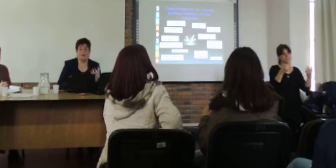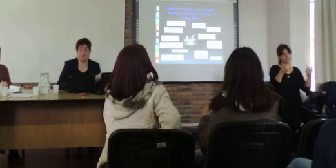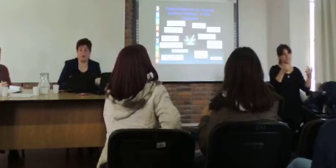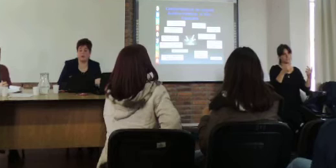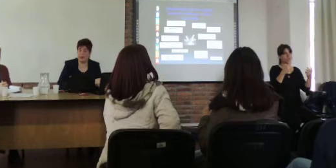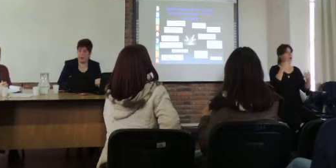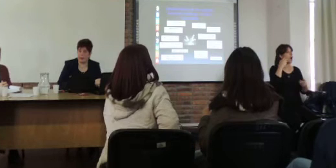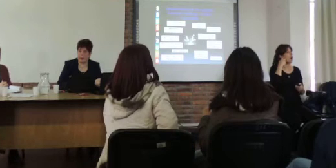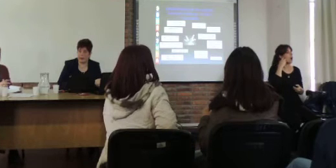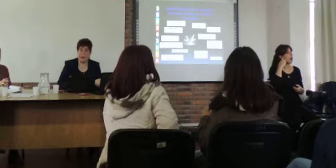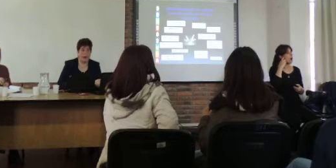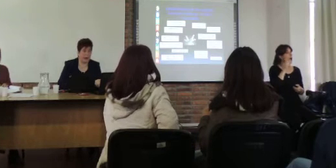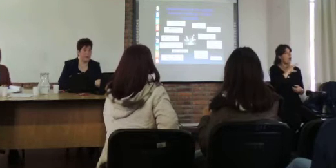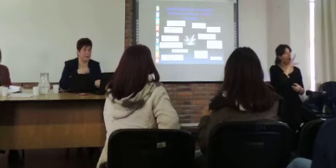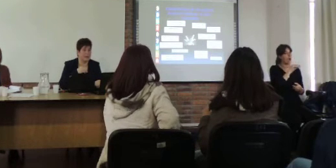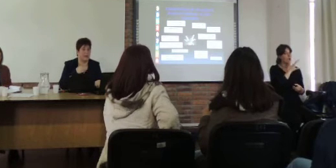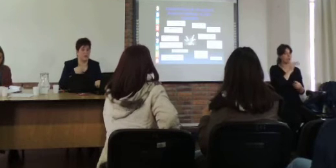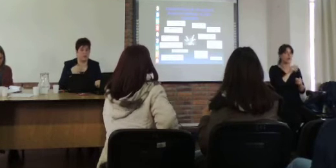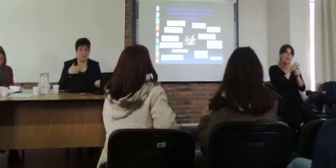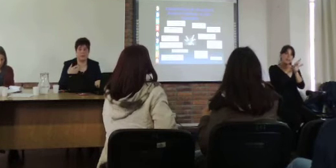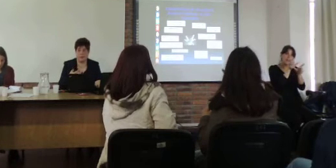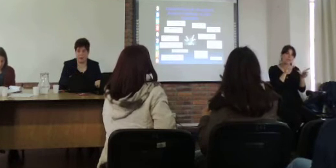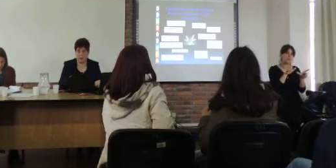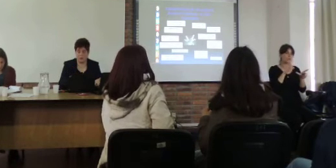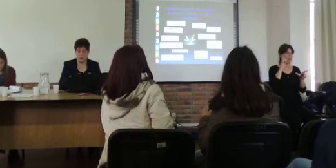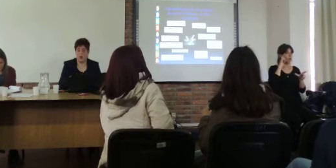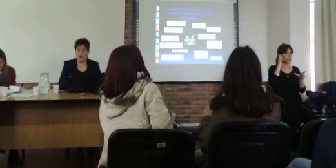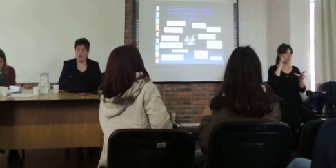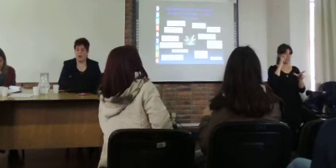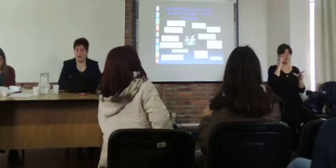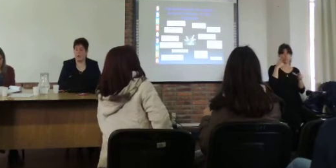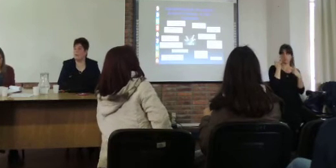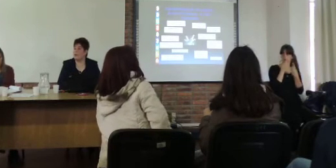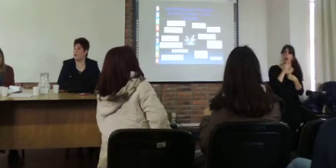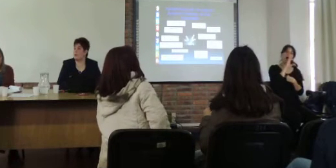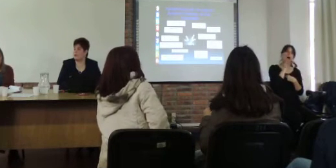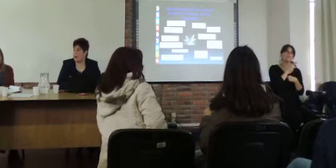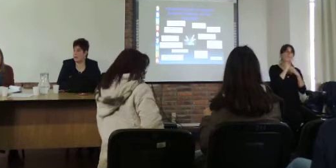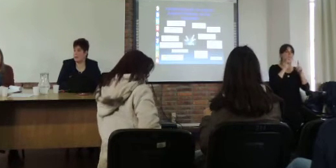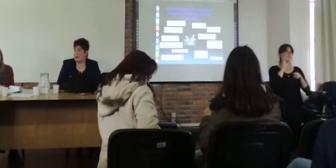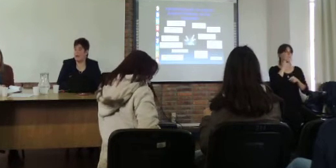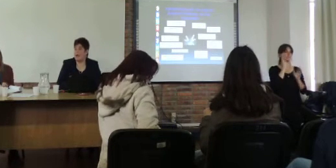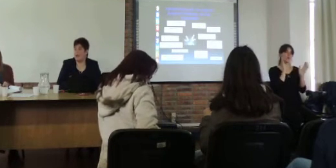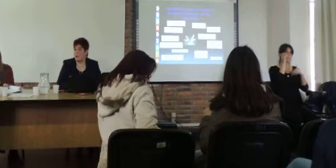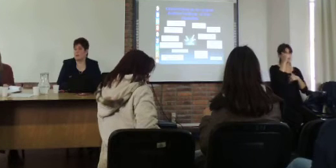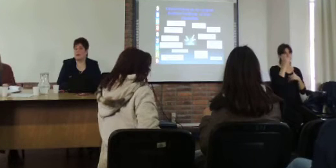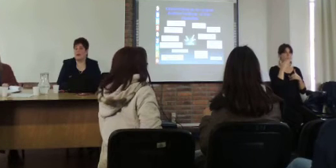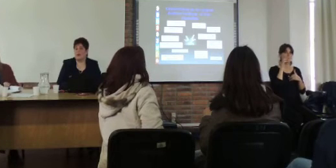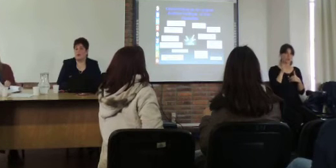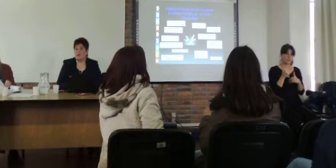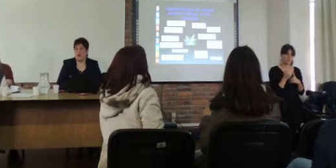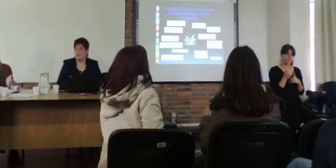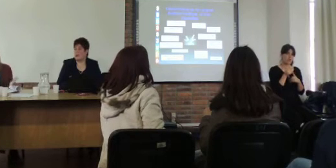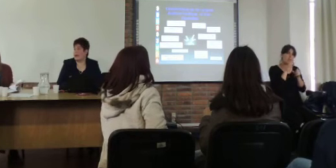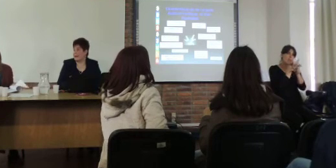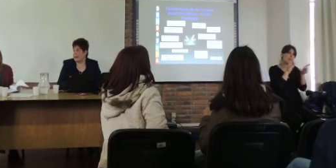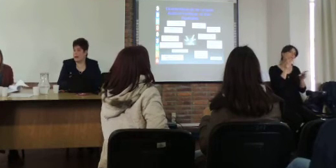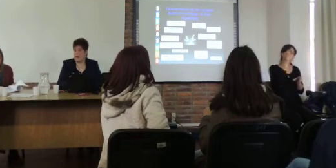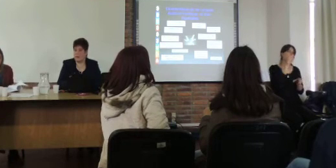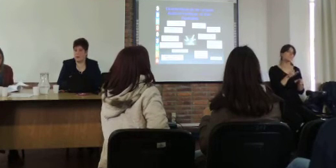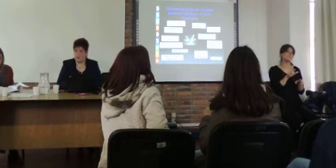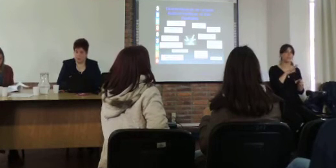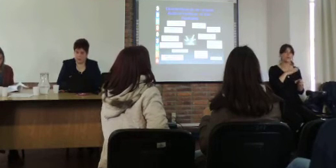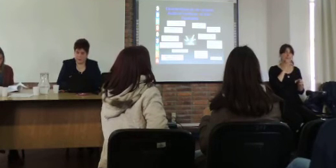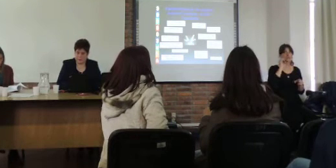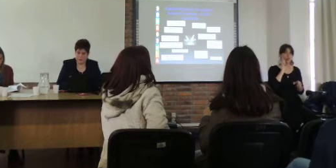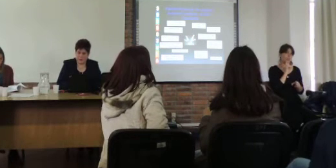lenguas auditivo-fonéticas, las lenguas estas que los oyentes hablamos, con las lenguas visoespaciales, las lenguas que usan las personas que tienen